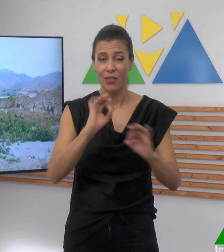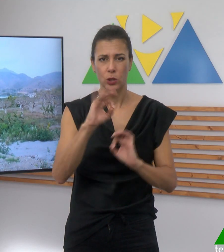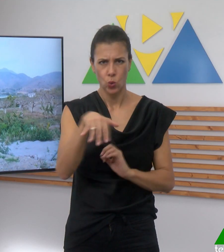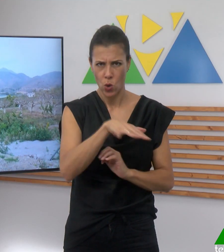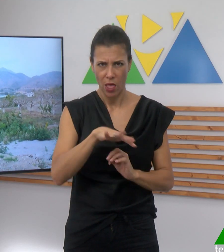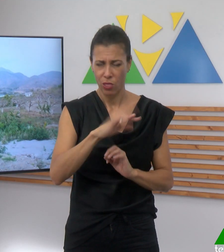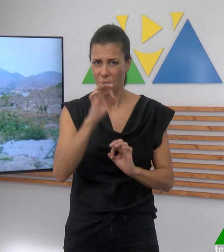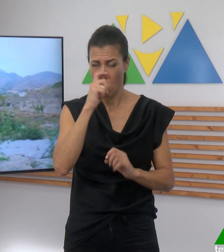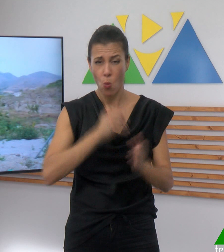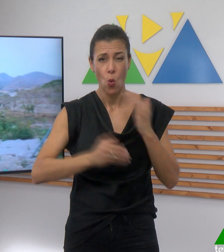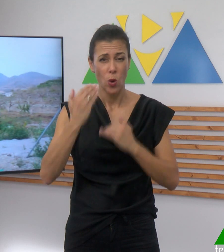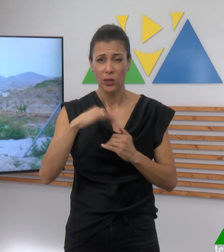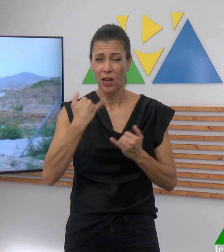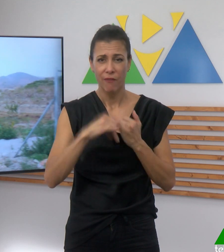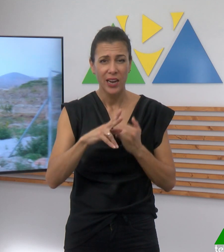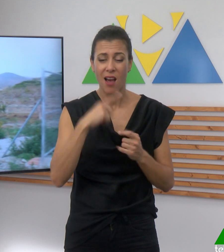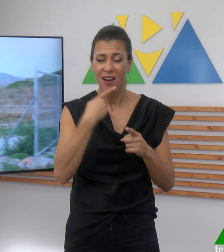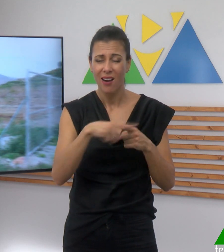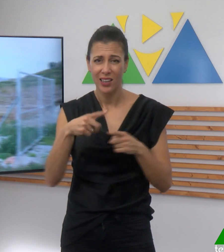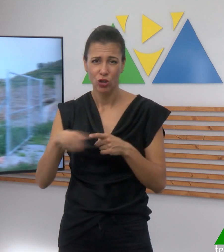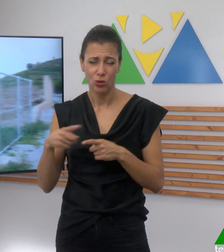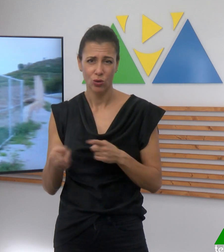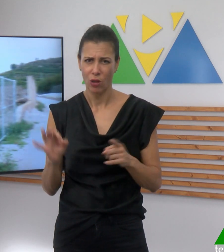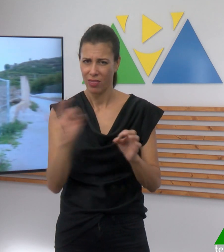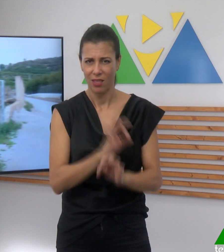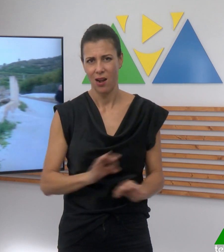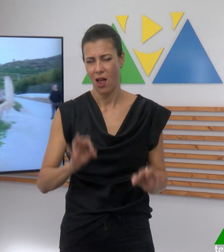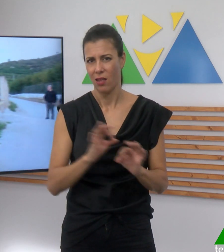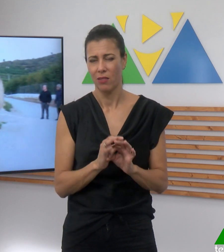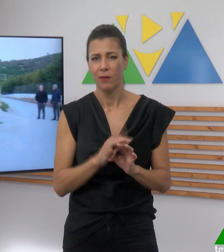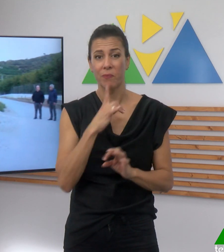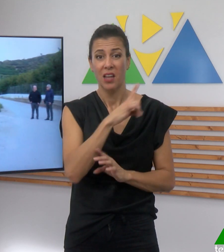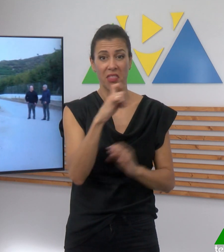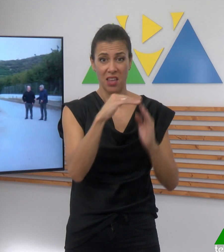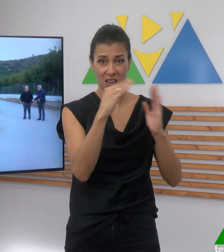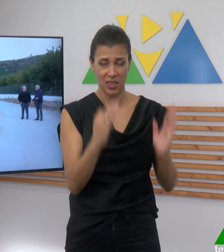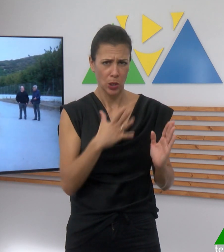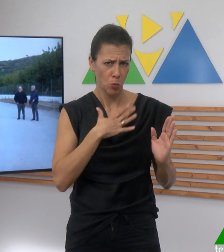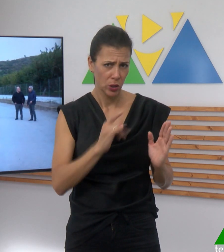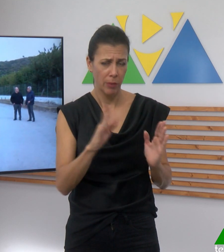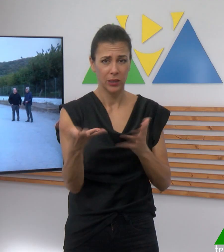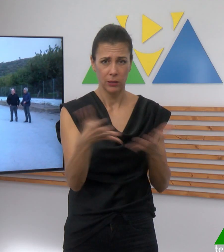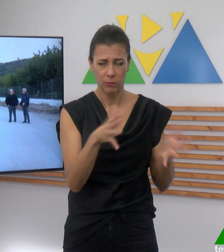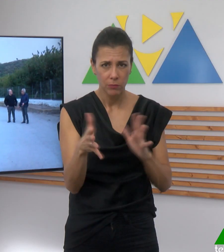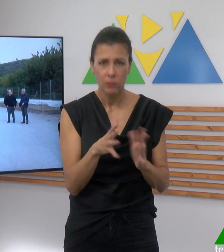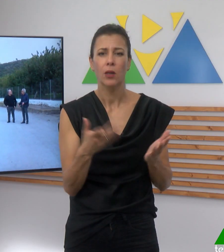antigua no ha quedado lo resto de de nadas 100 casas posiblemente aproximadamente un Ingenio de azúcar una